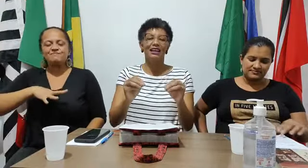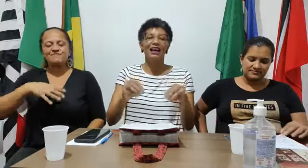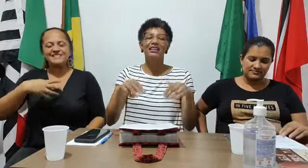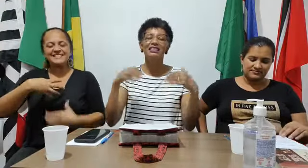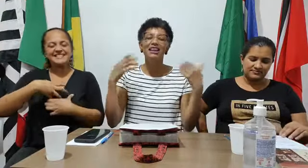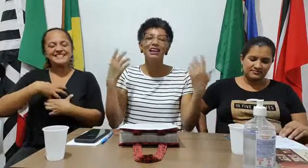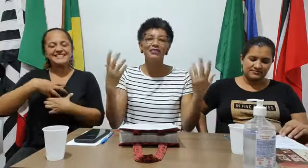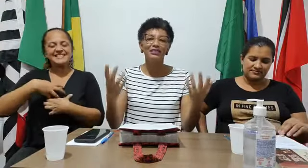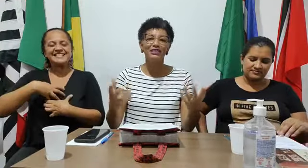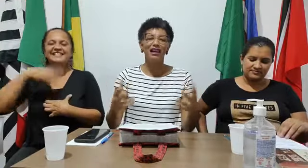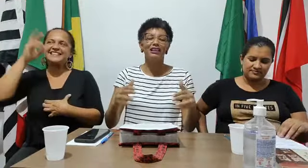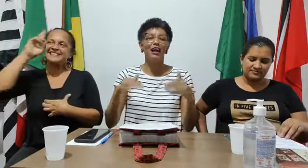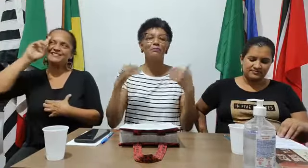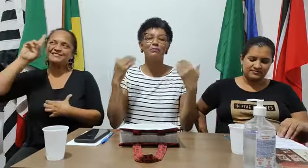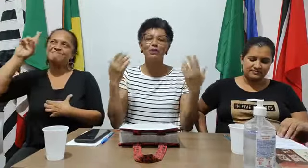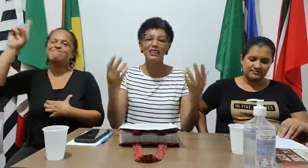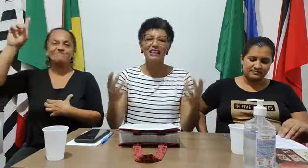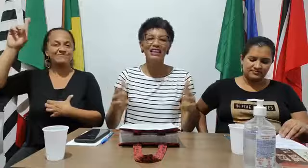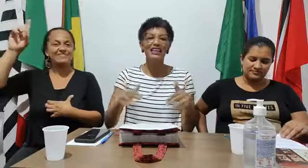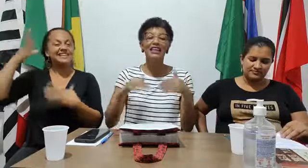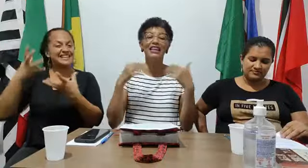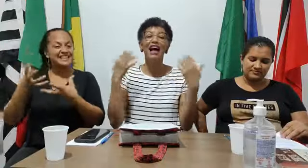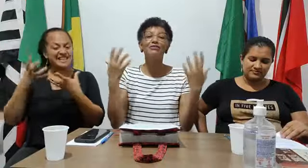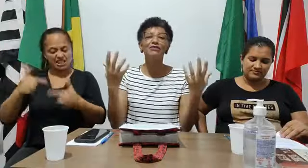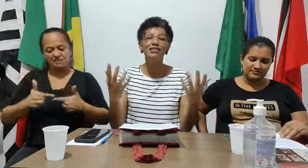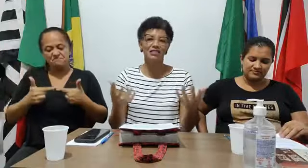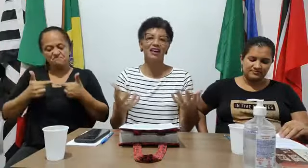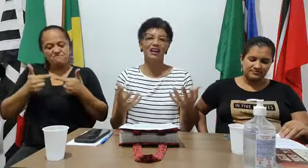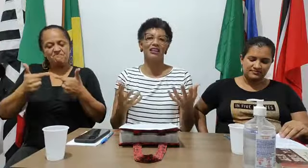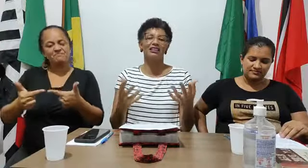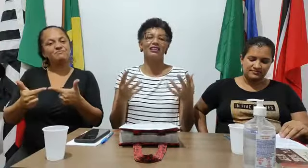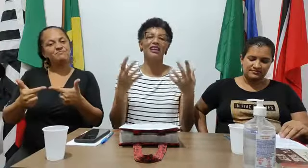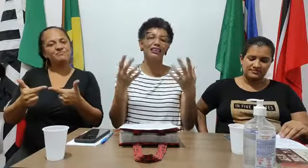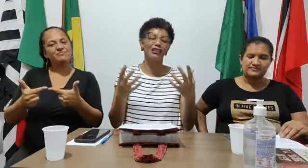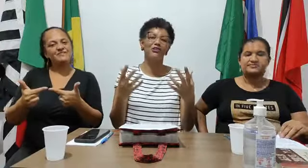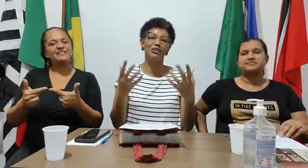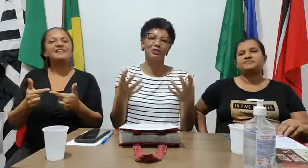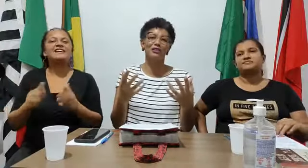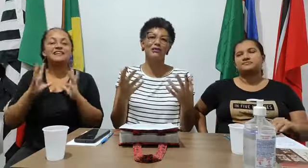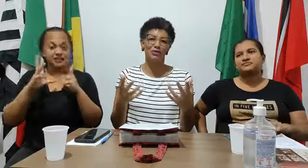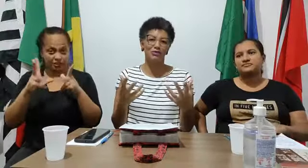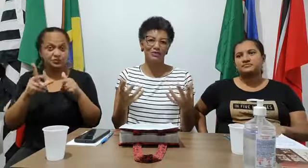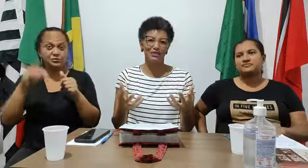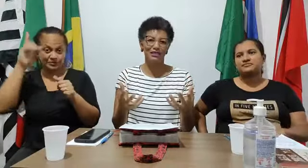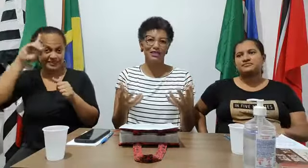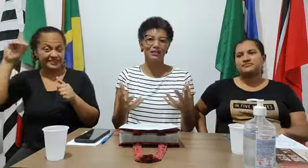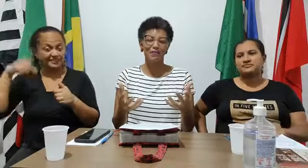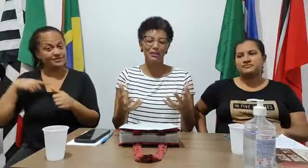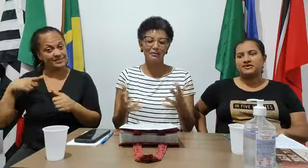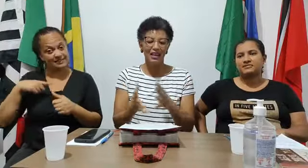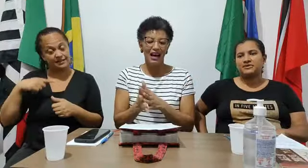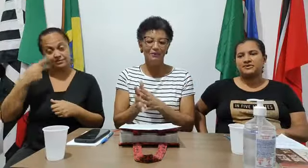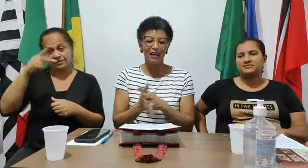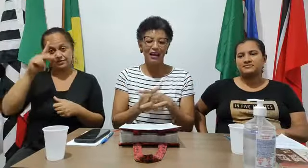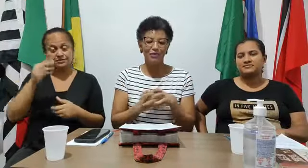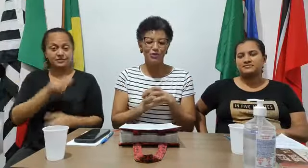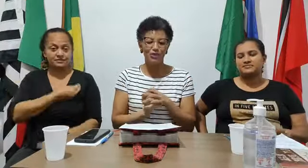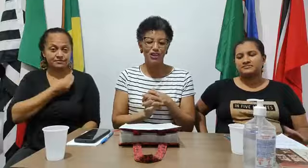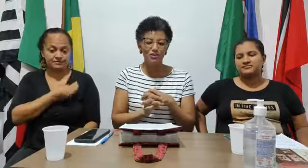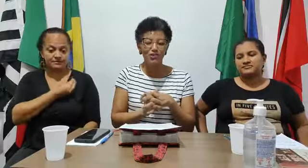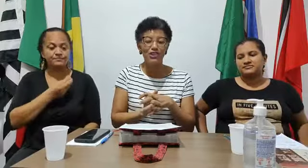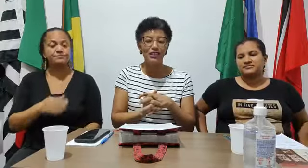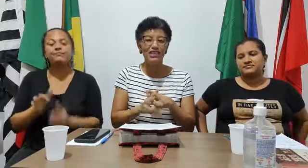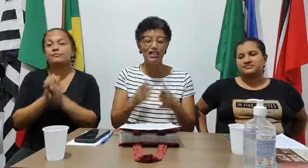inspirada a se levantar, a prosseguir e avançar naquilo que Deus tem para a sua vida. Amém? A palavra